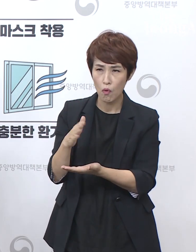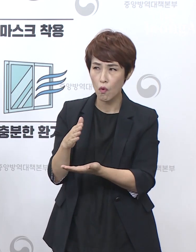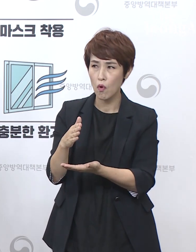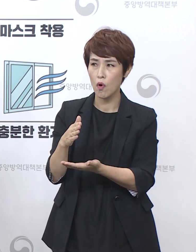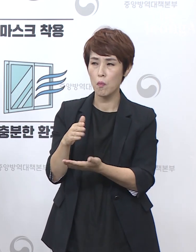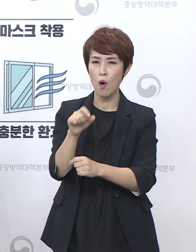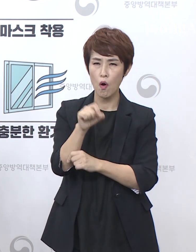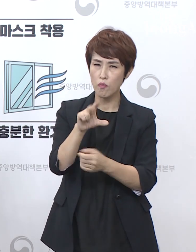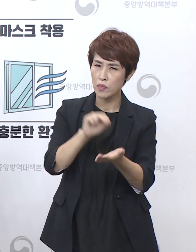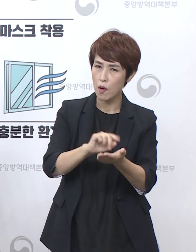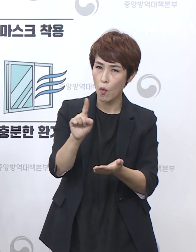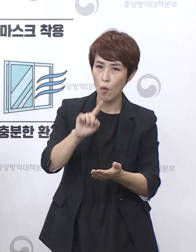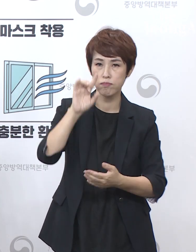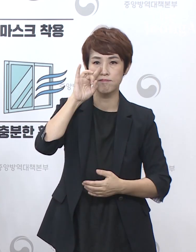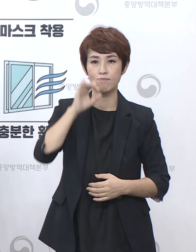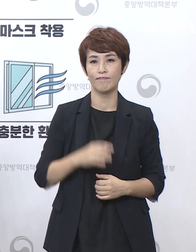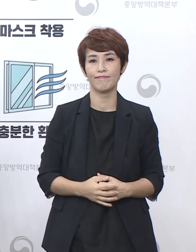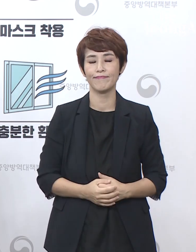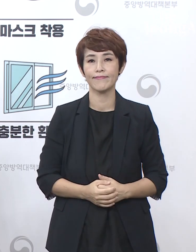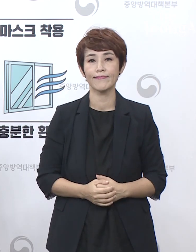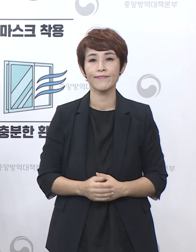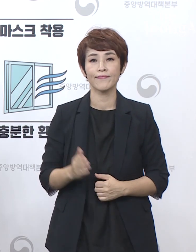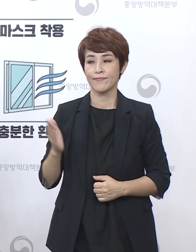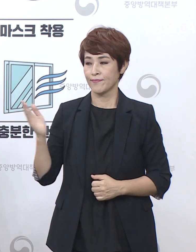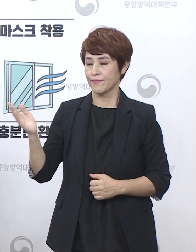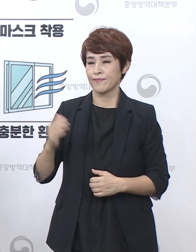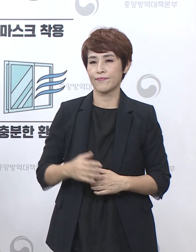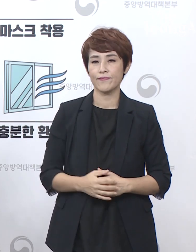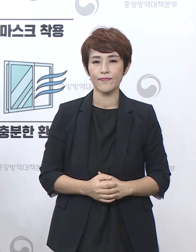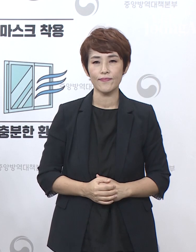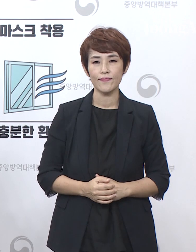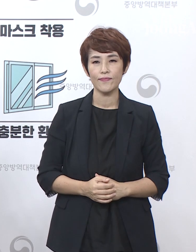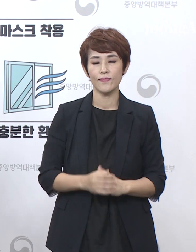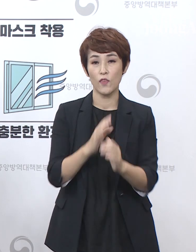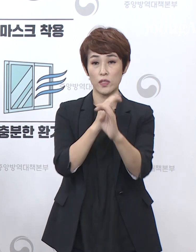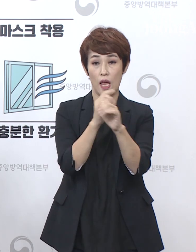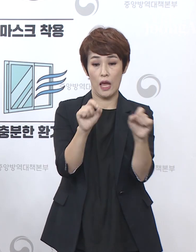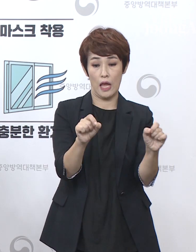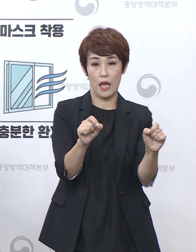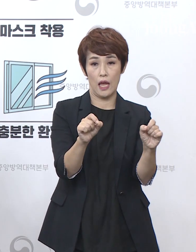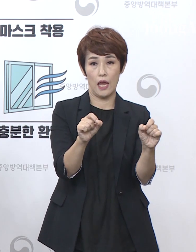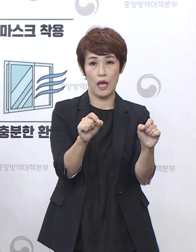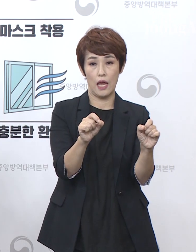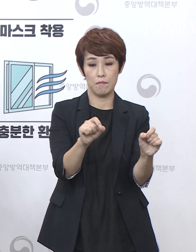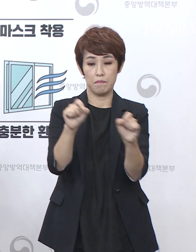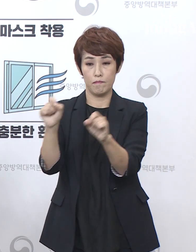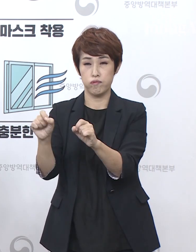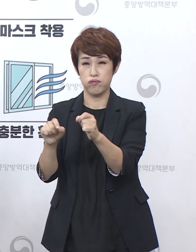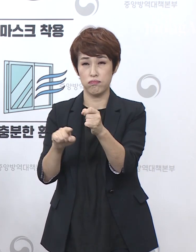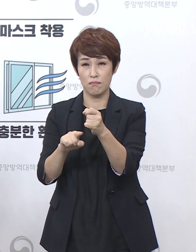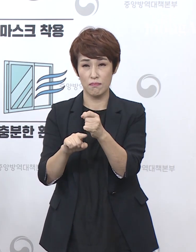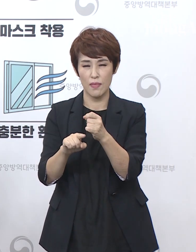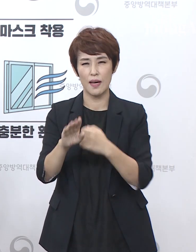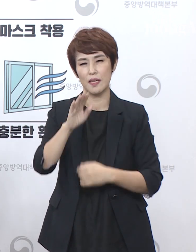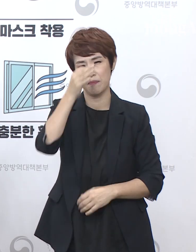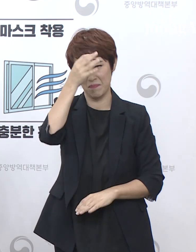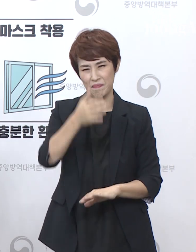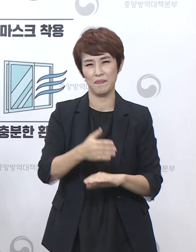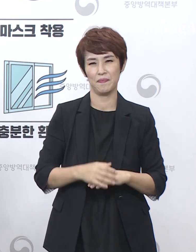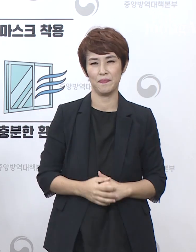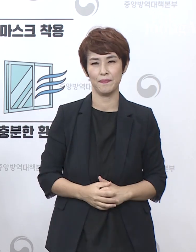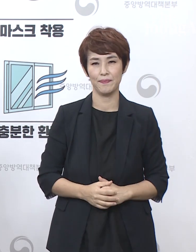고려인지 설명해 달라 했습니다. 네, 그 일정이 일주 연기되게 된 점에 대해서도 송구하다는 말씀을